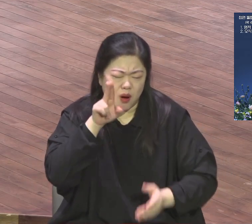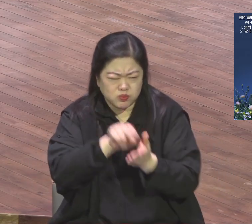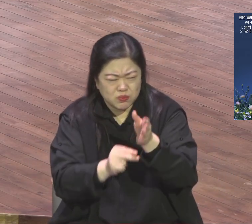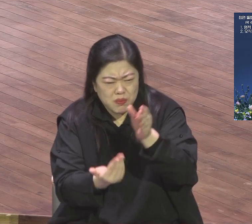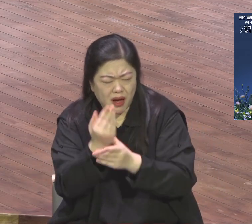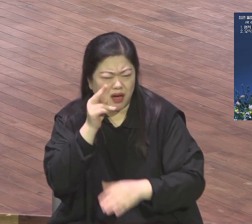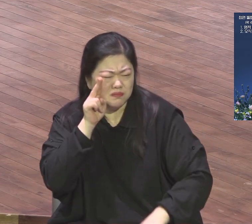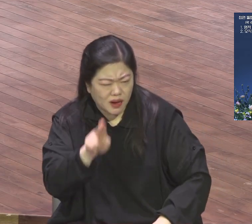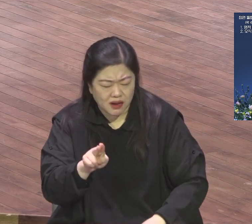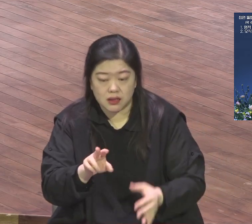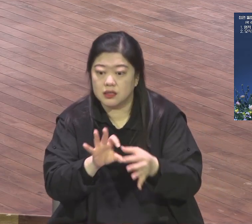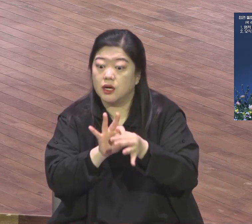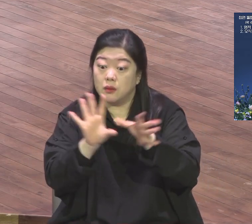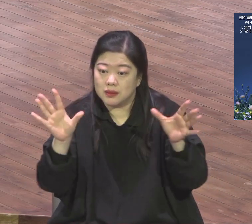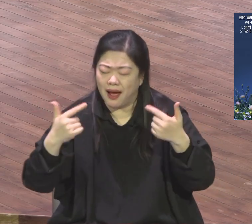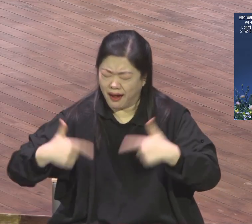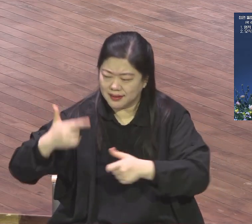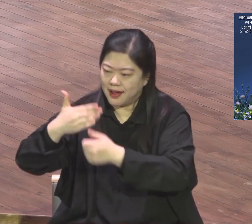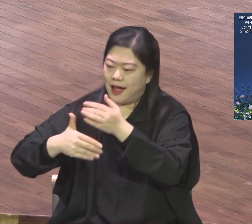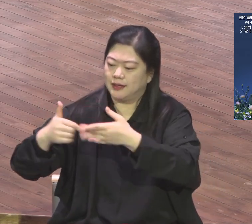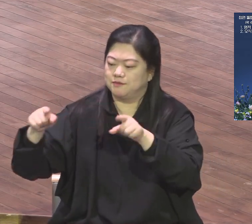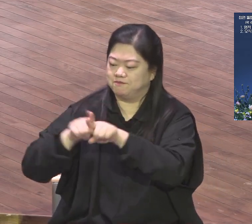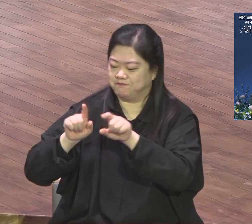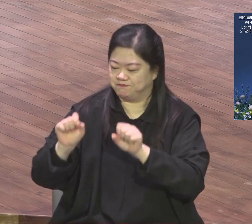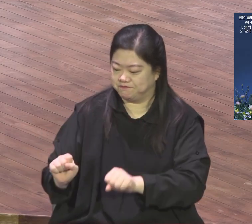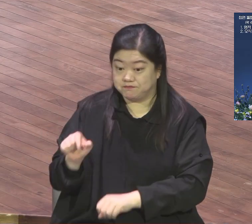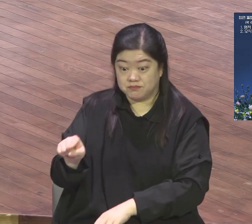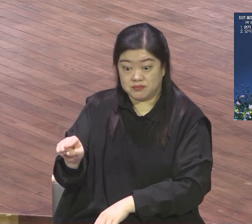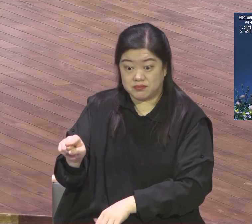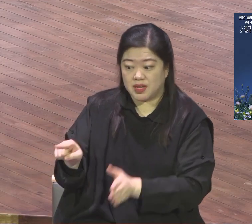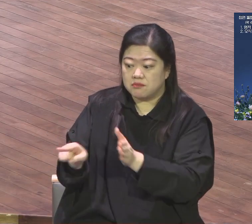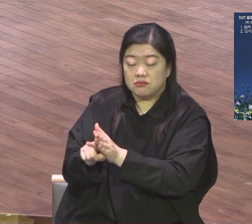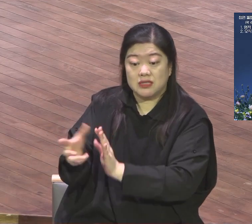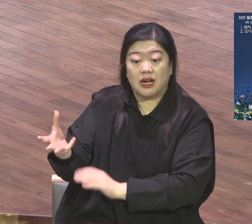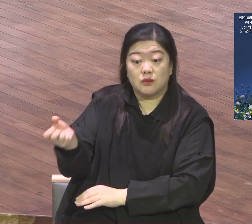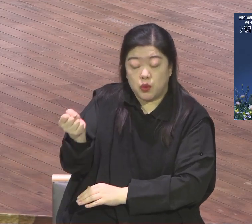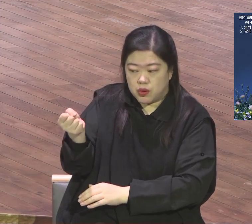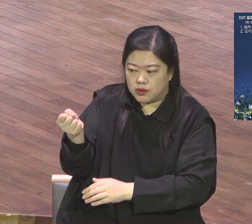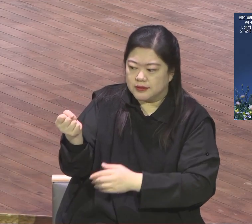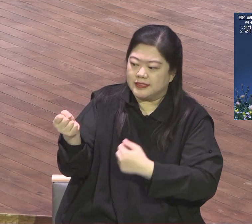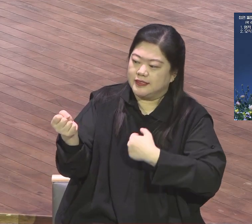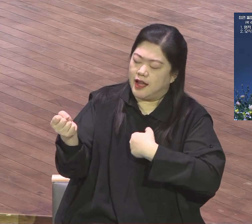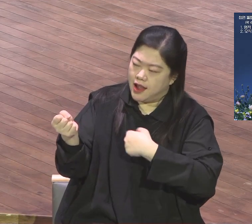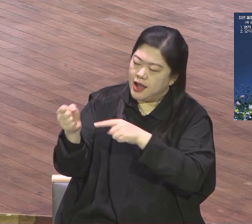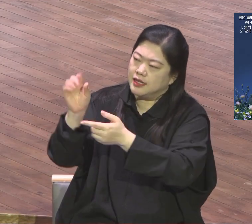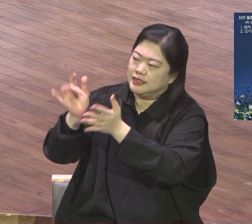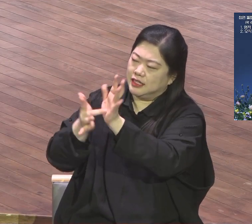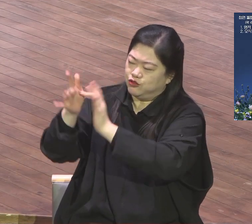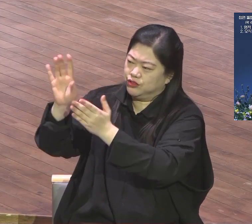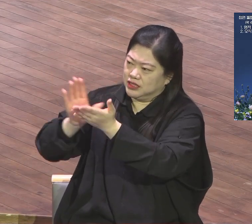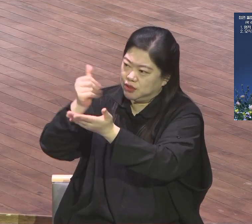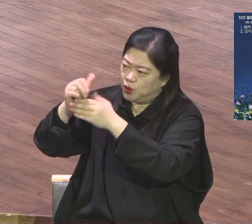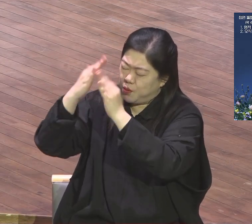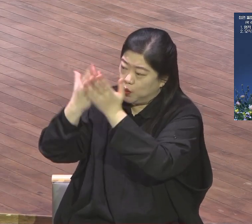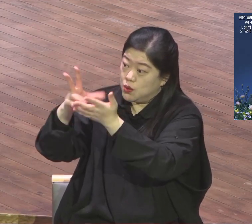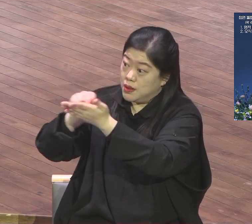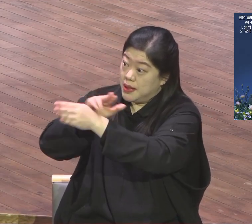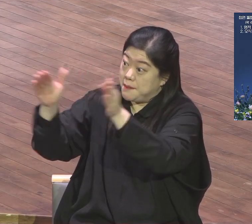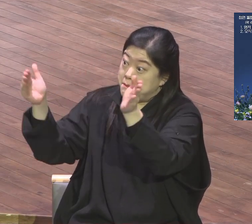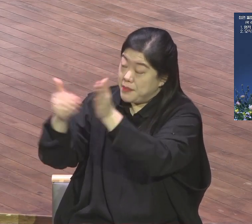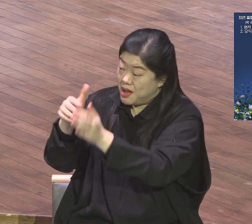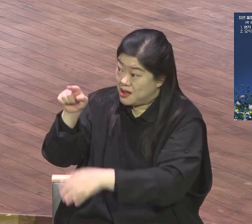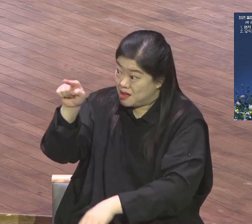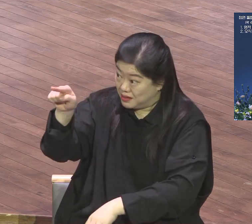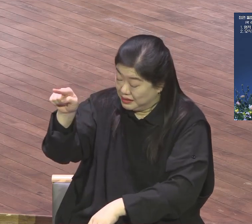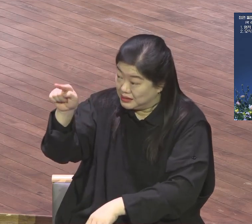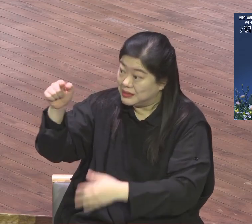것은 인생 모든 문제 해결자 되시는 그리스도께서 지금 나와 함께 계신다. 이거를 항상